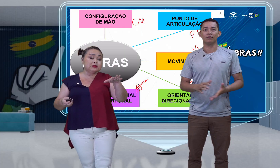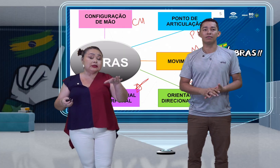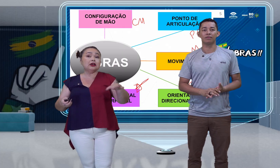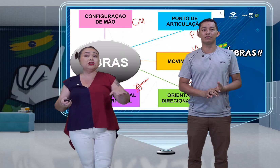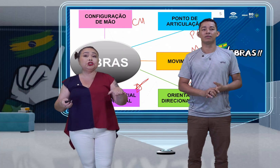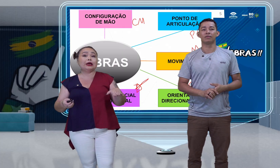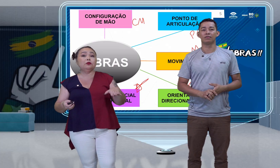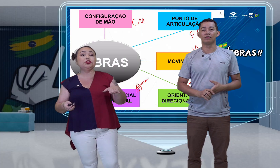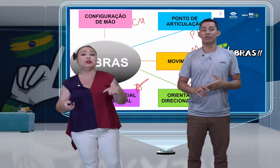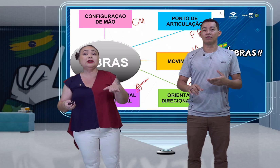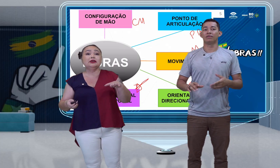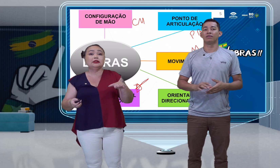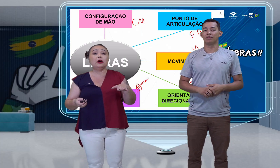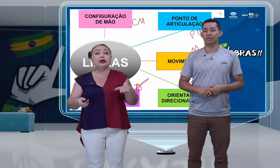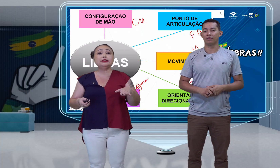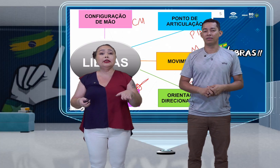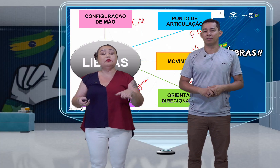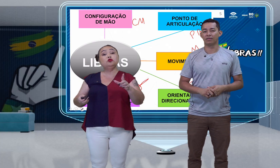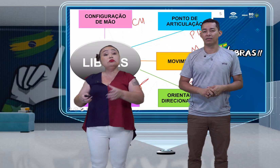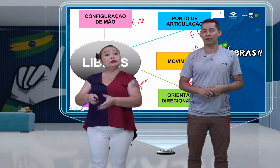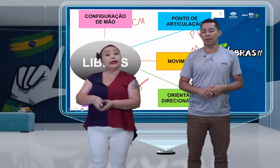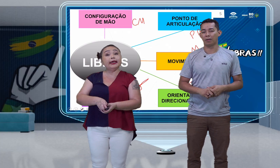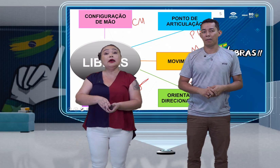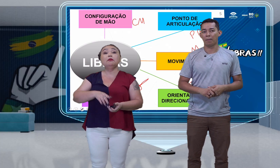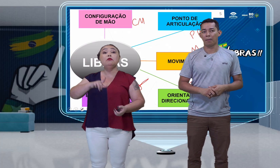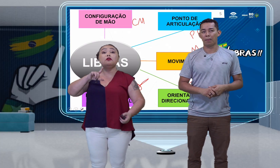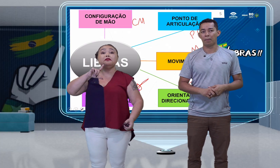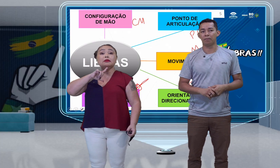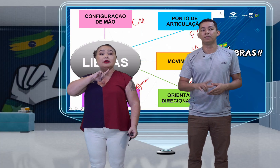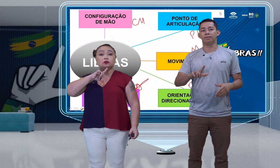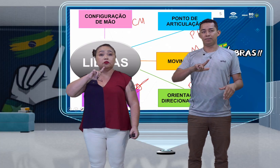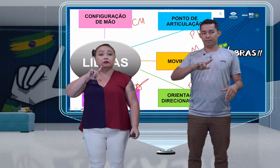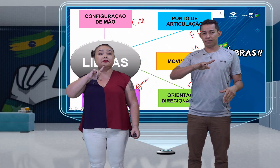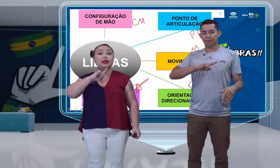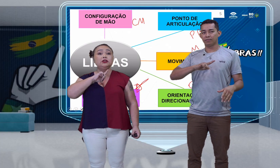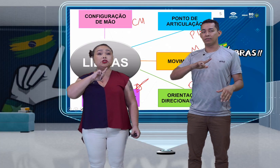sinal que a gente acabou de dar o exemplo. Do ter, movimento.